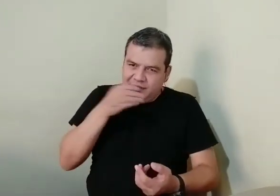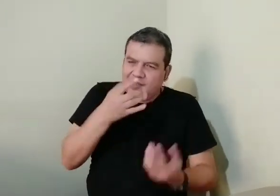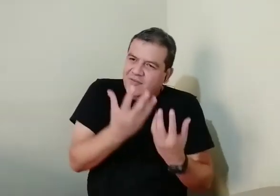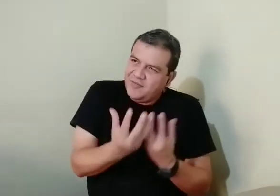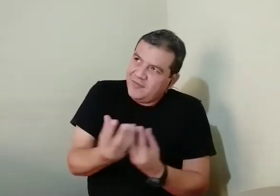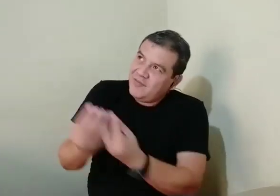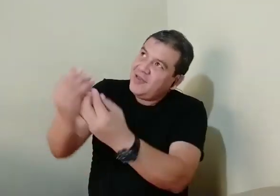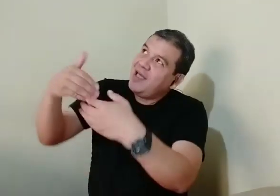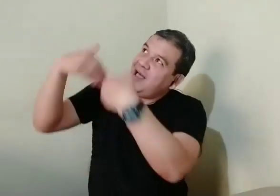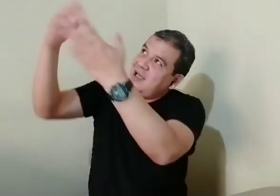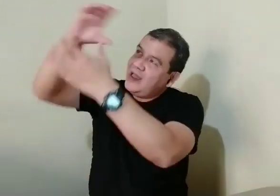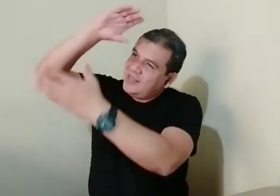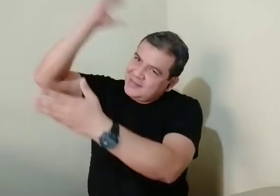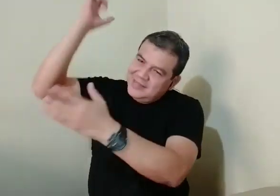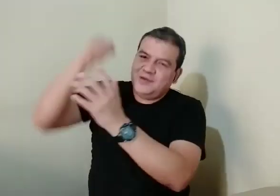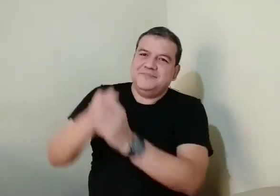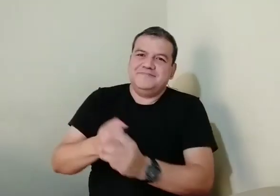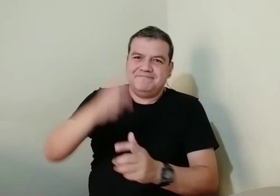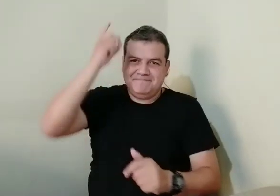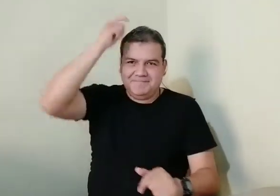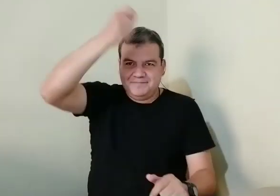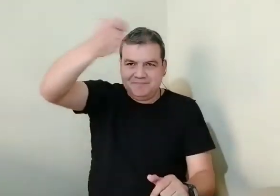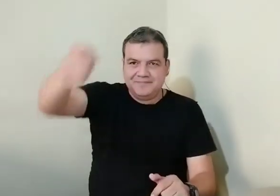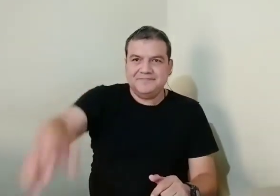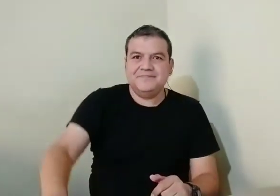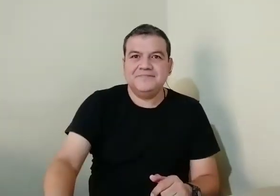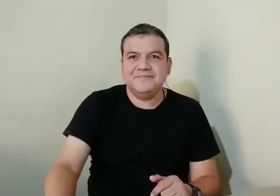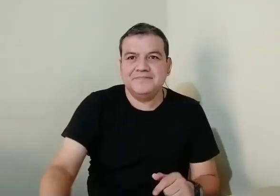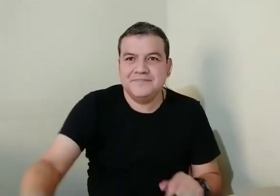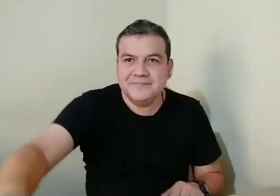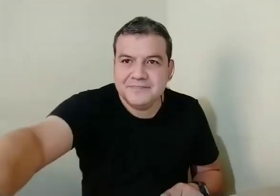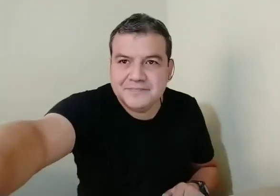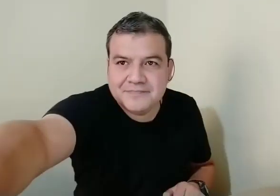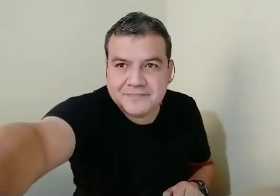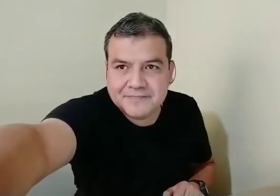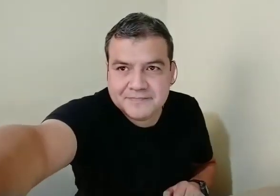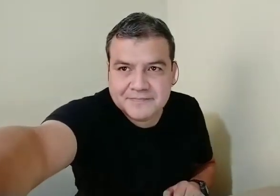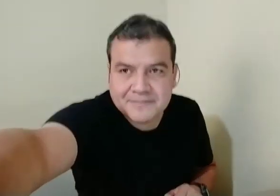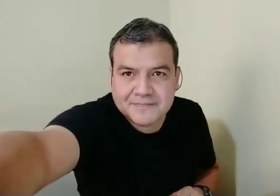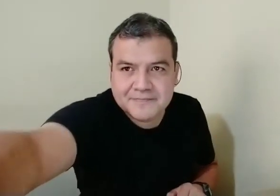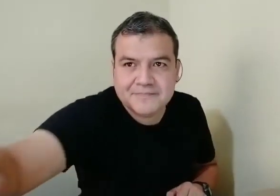Lecciones de escuela sabática para el cuarto trimestre.